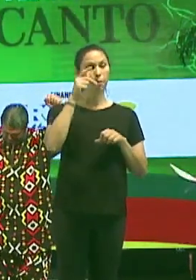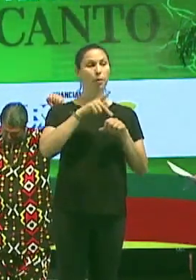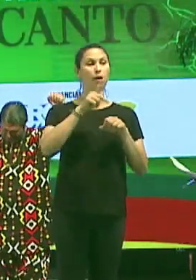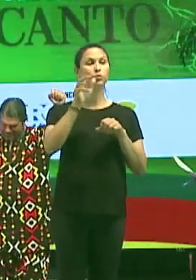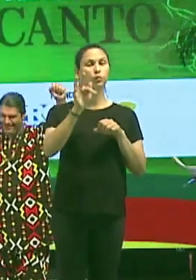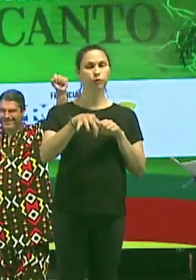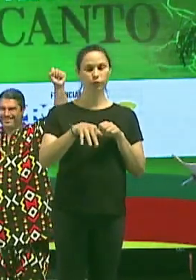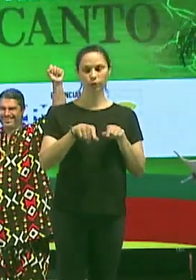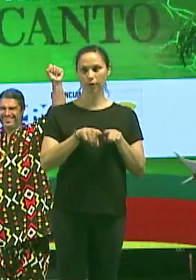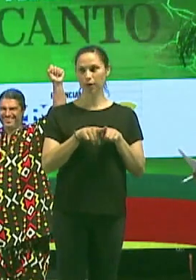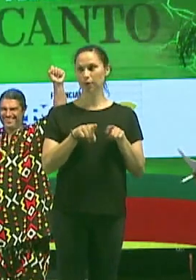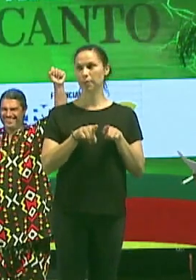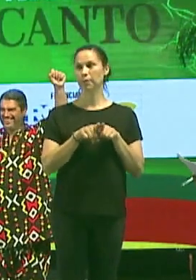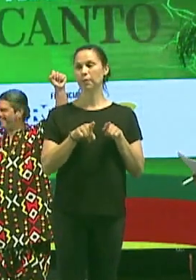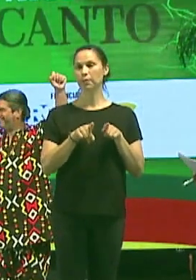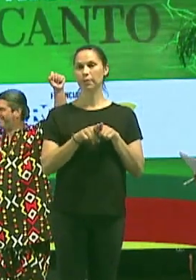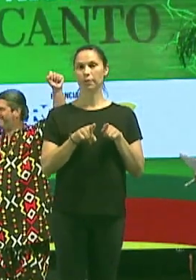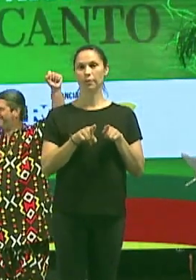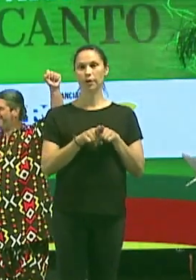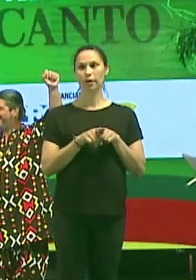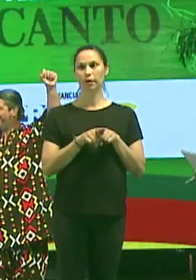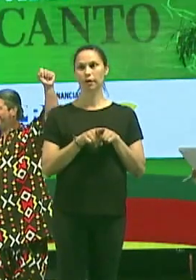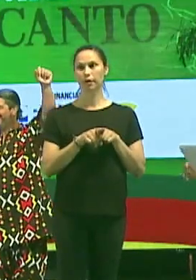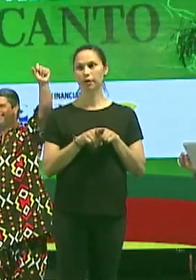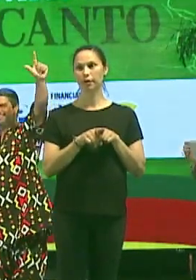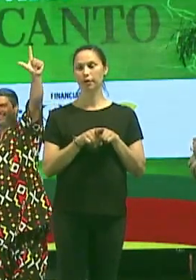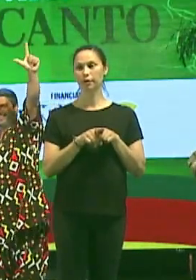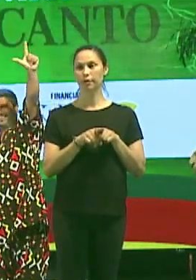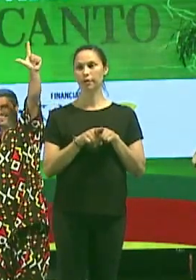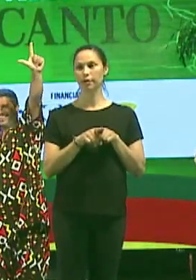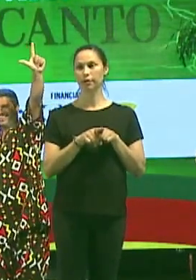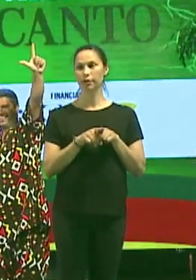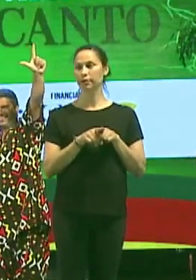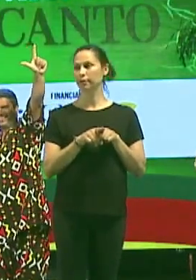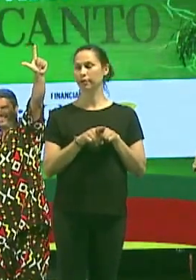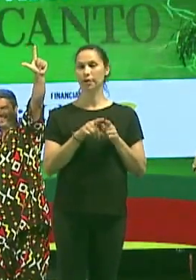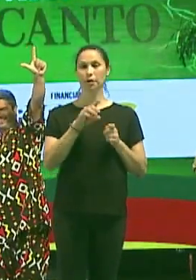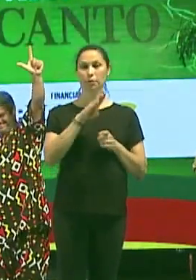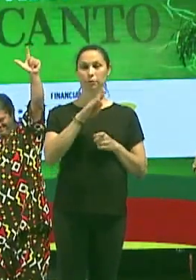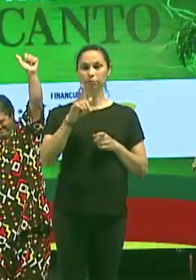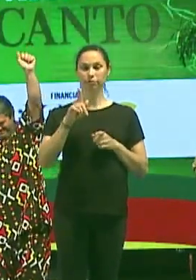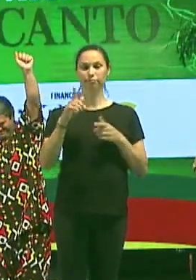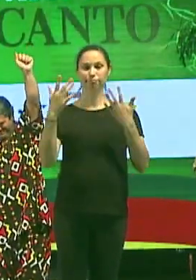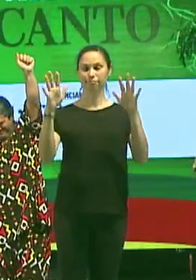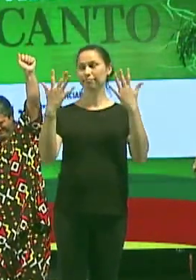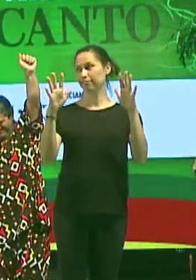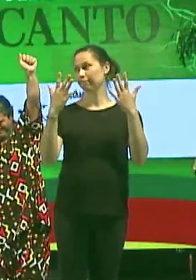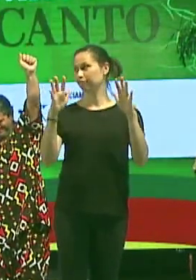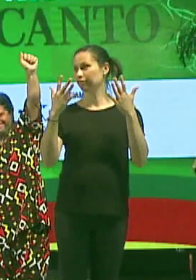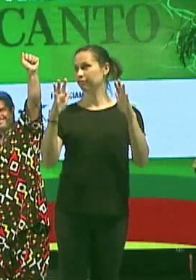Fundo também. Salva de palmas, Canto de Luz.